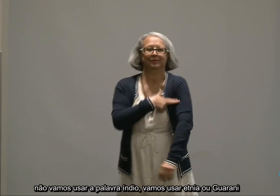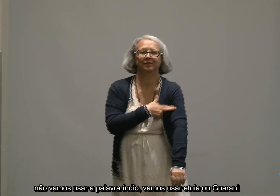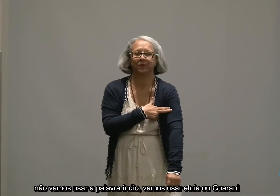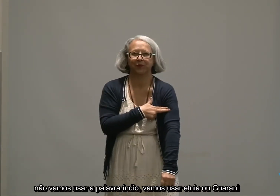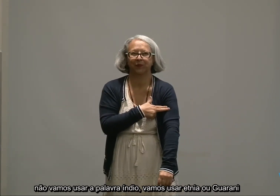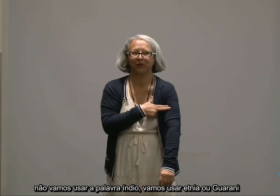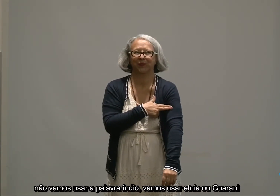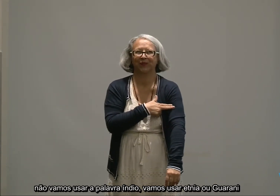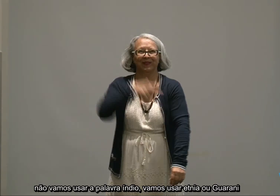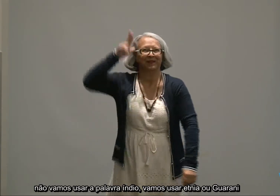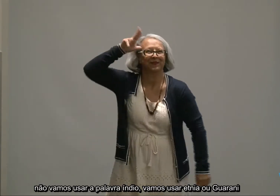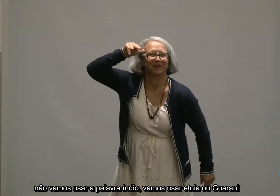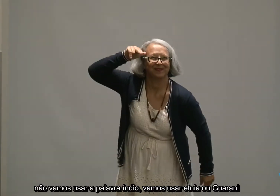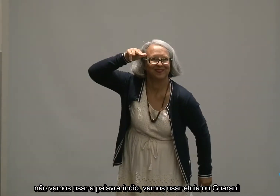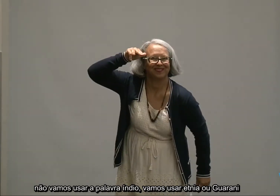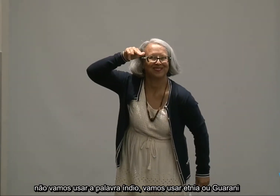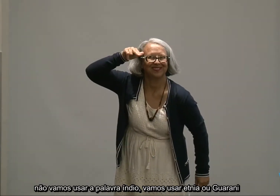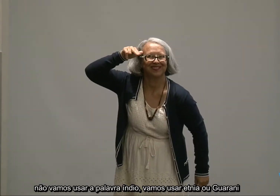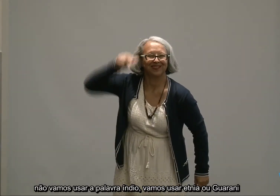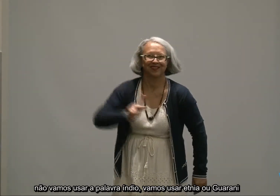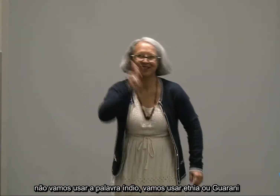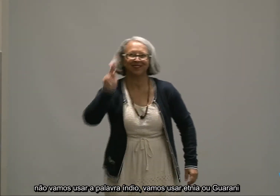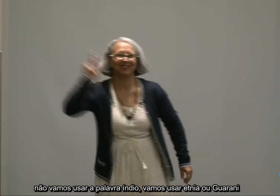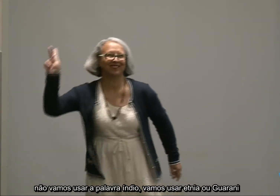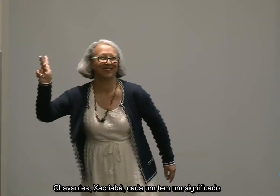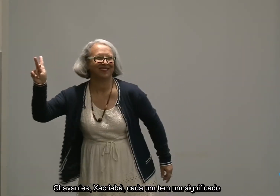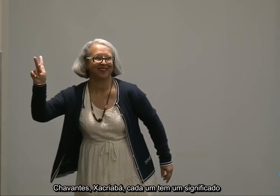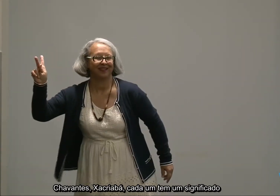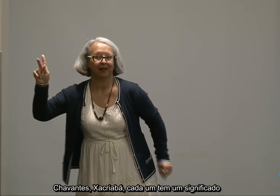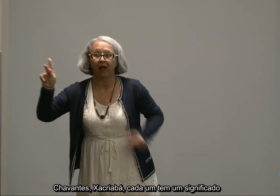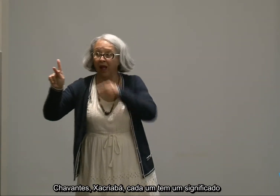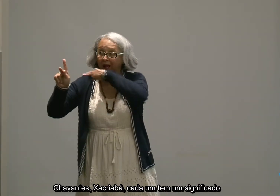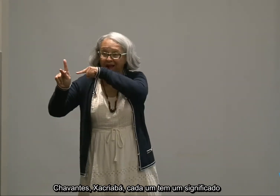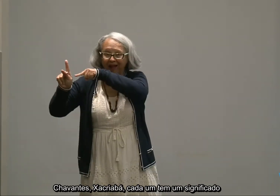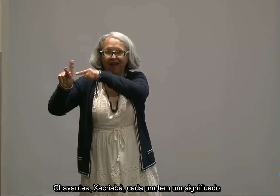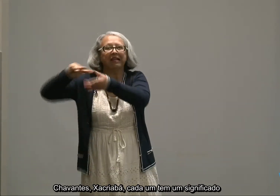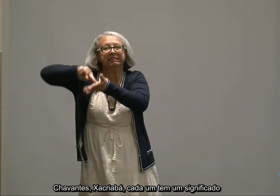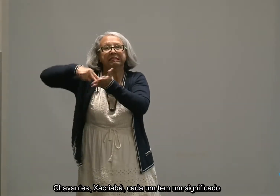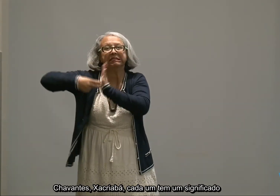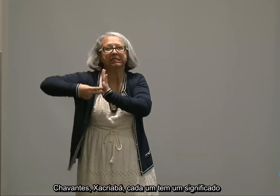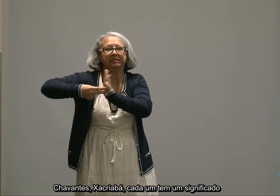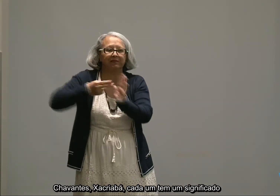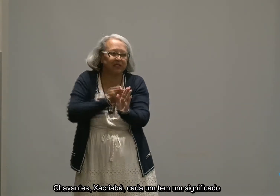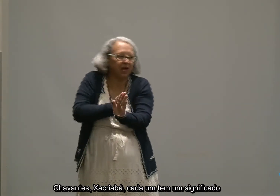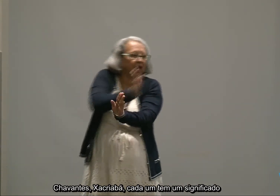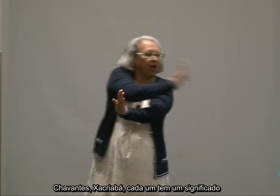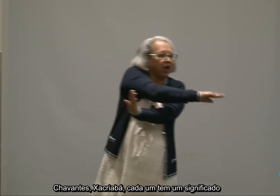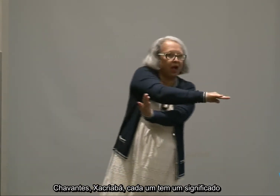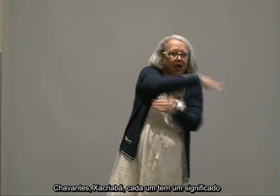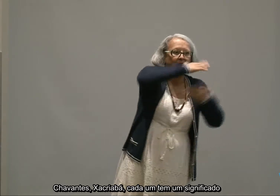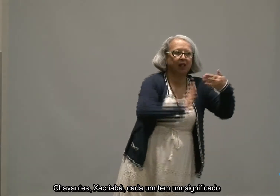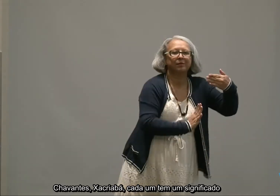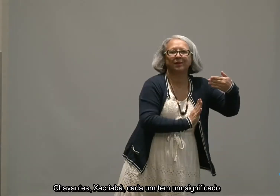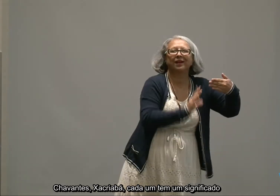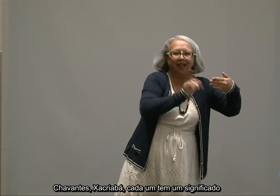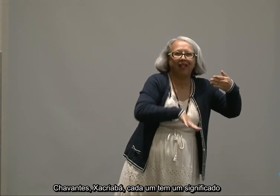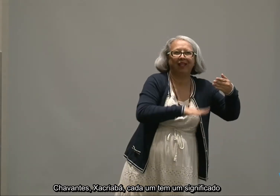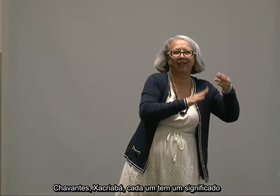palavra índio, vamos usar a etnia, Guarani, Chavante, Chacriabá. Cada um tem um